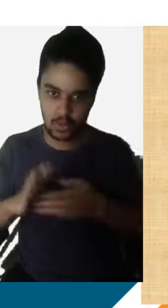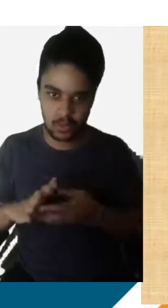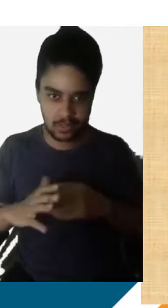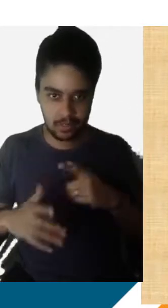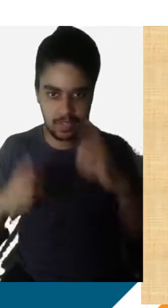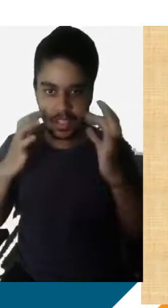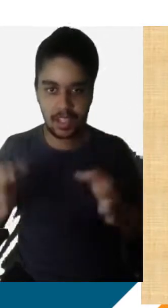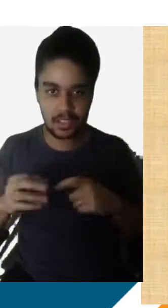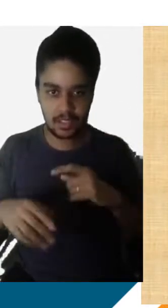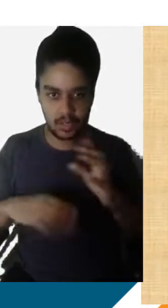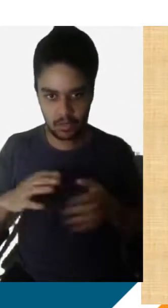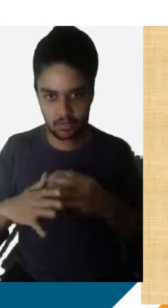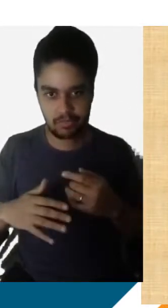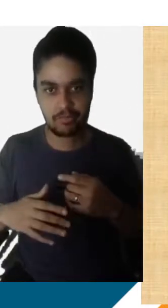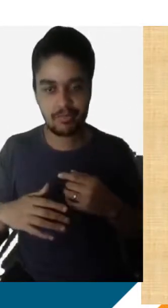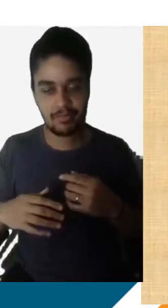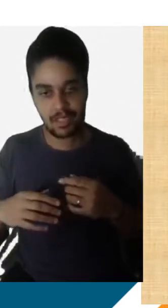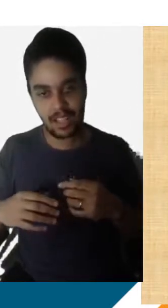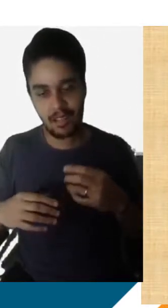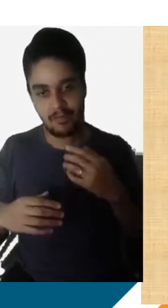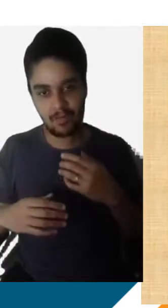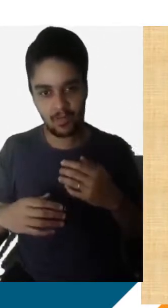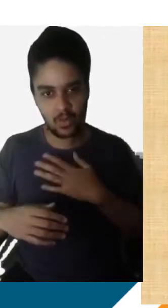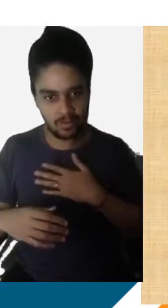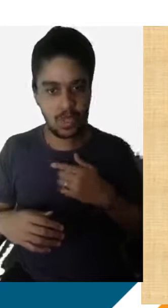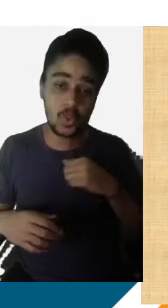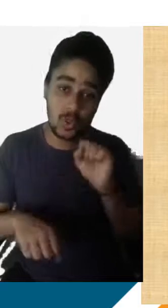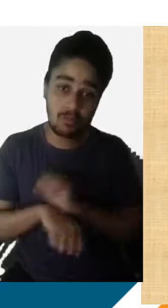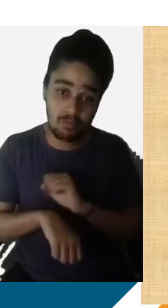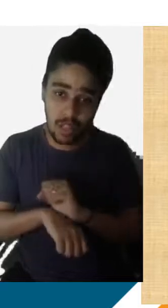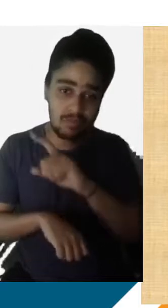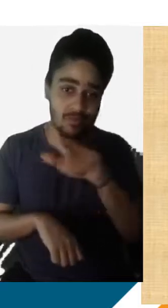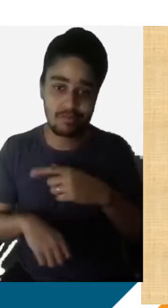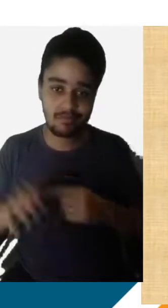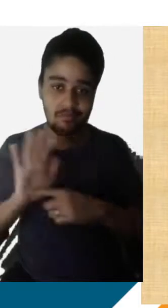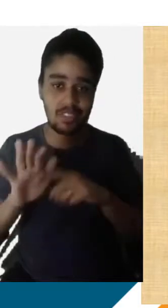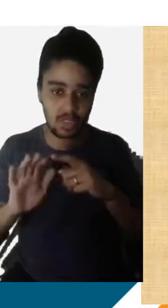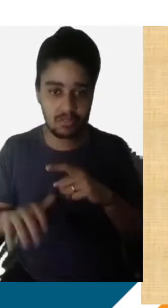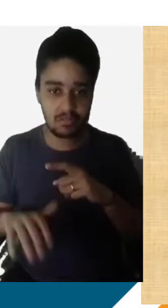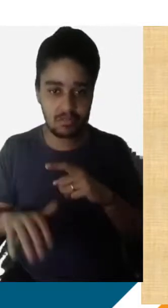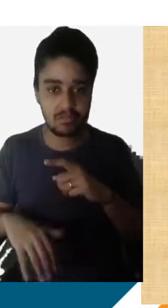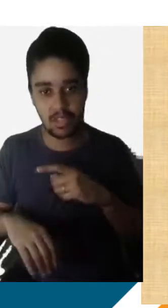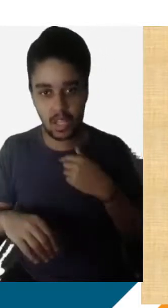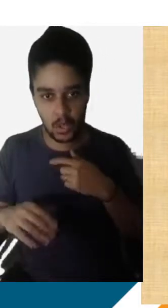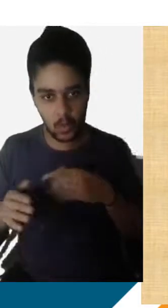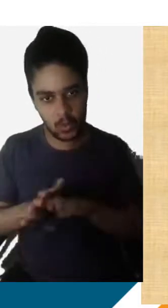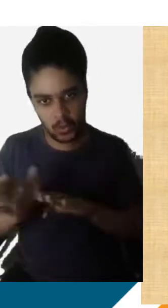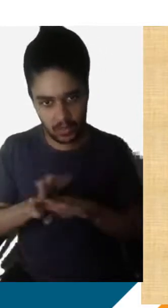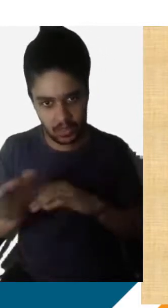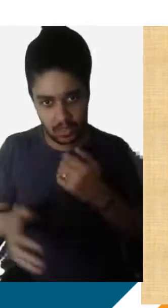a todos e todas pela atenção, pelos ouvidos. Espero muito que eu tenha conseguido ajudar vocês,